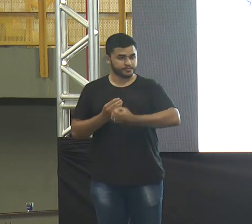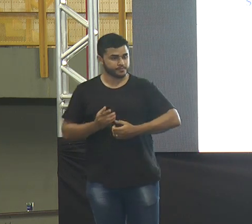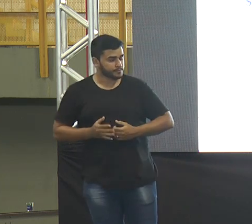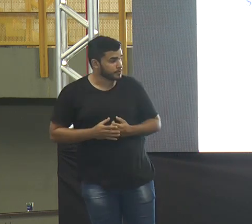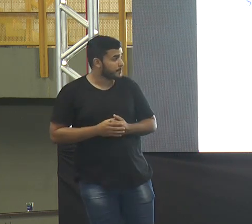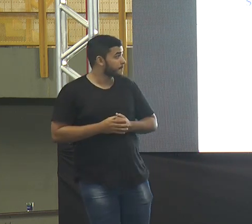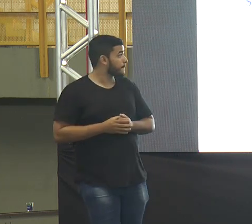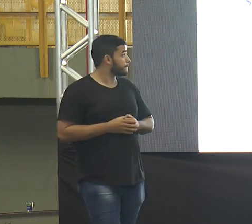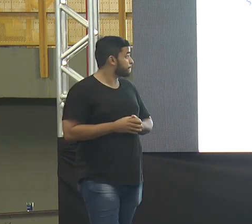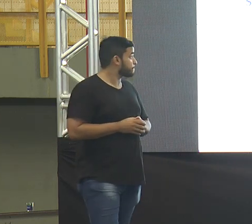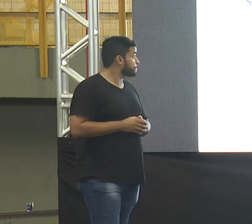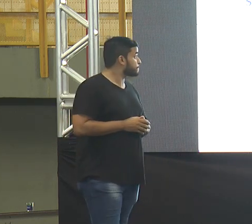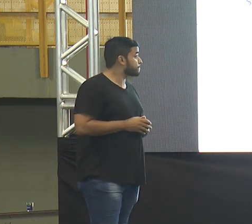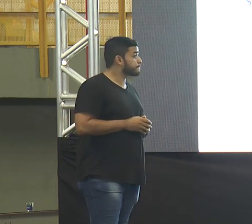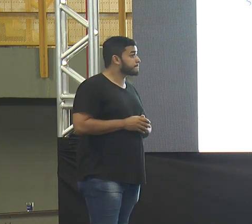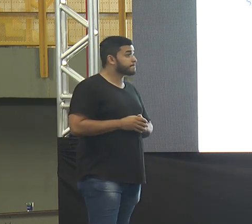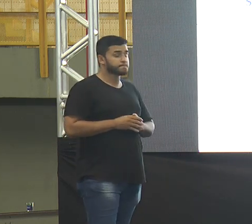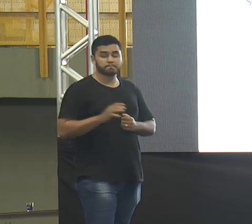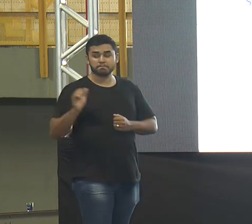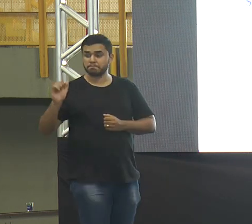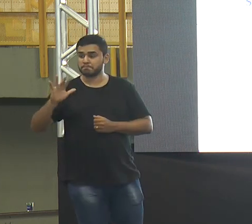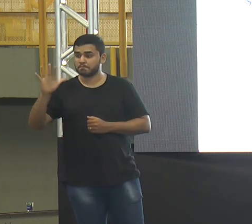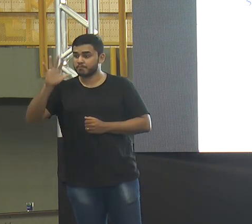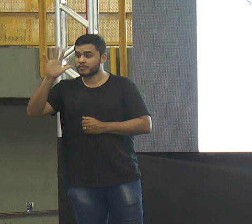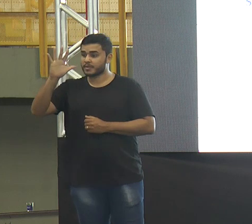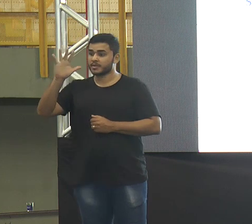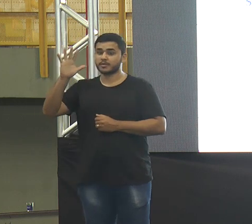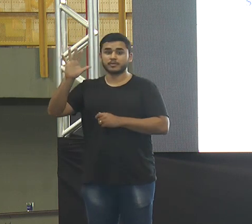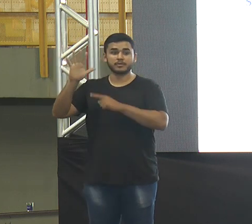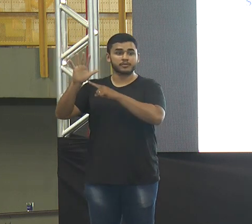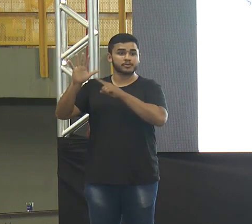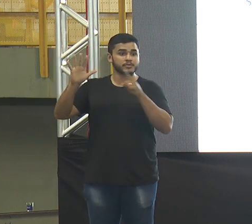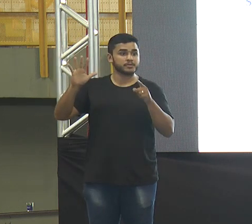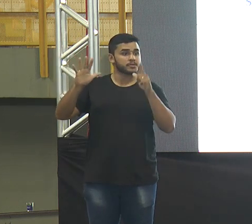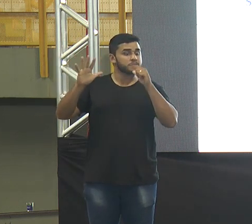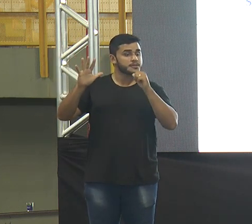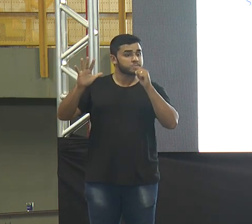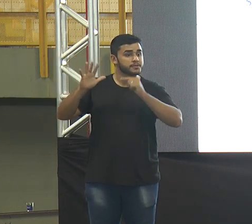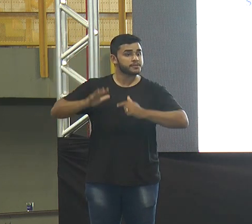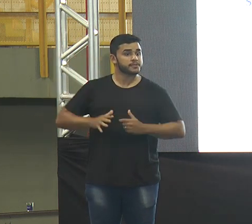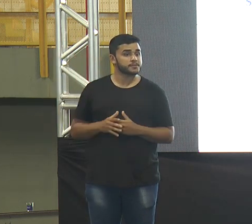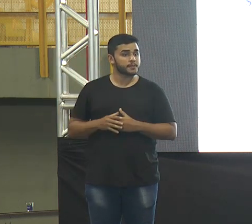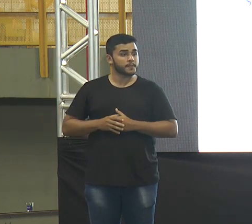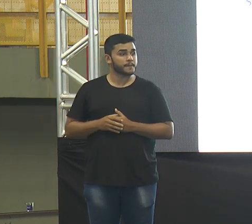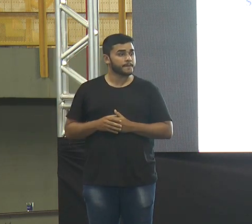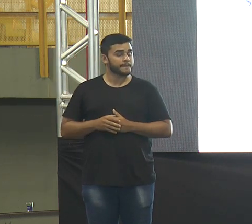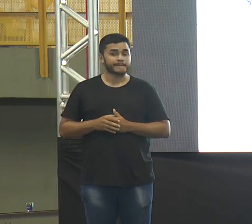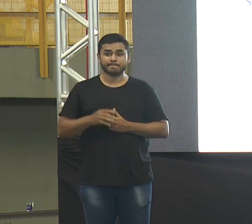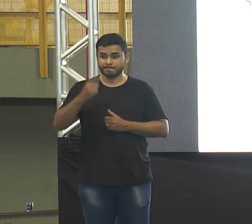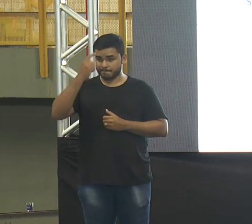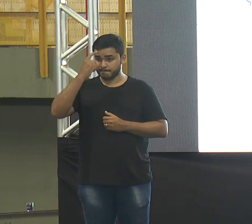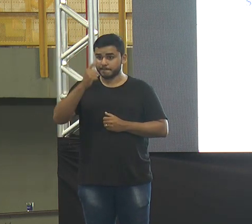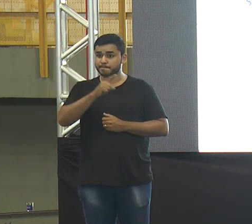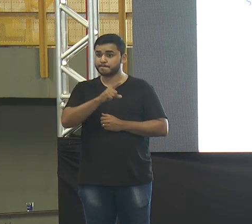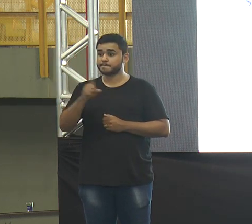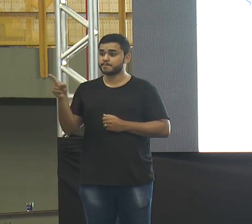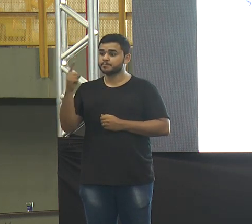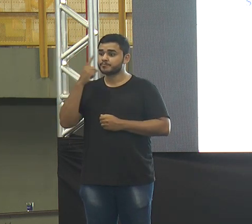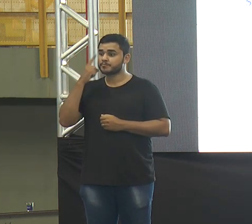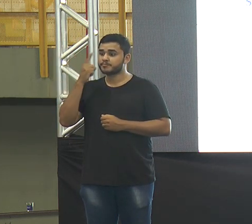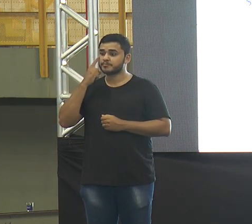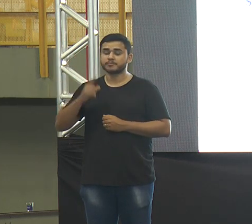ó, gasoso para o líquido. Gasoso para o líquido. Deixa eu ver se vocês já tiveram uma experiência que eu tive quando era criança e foi muito